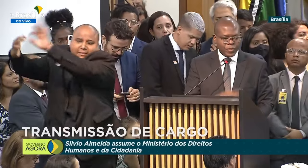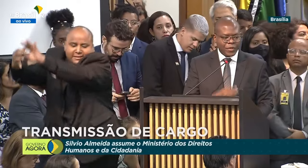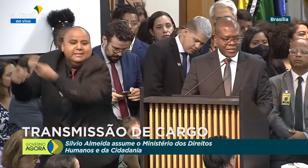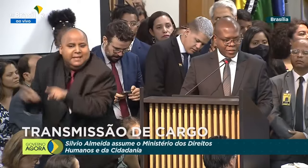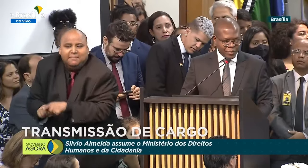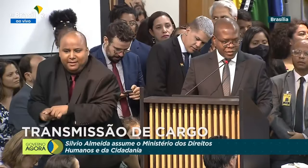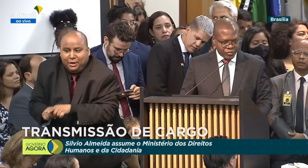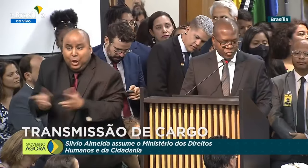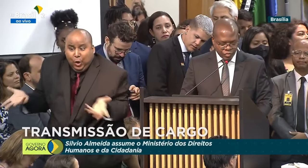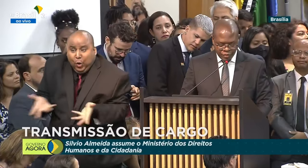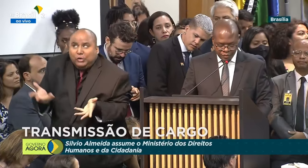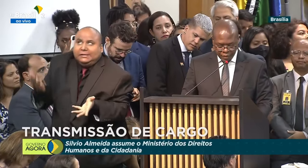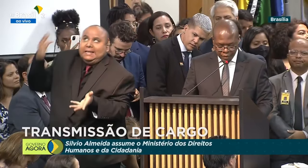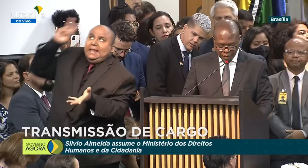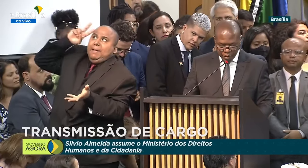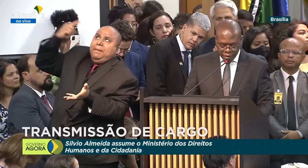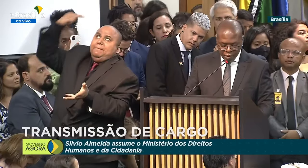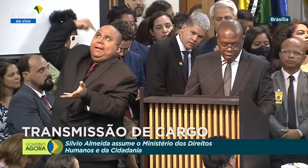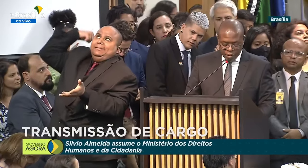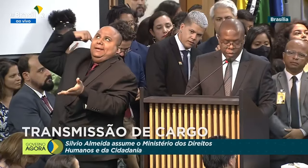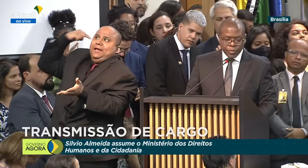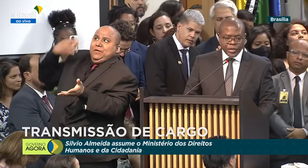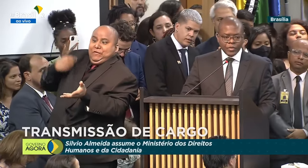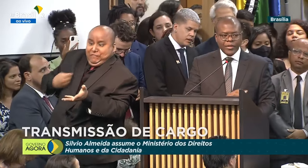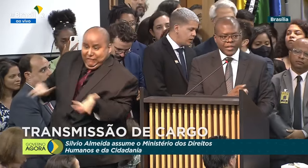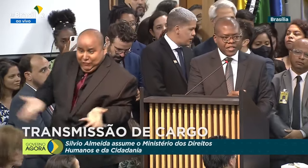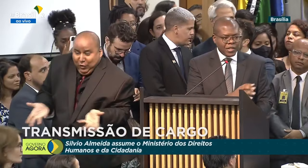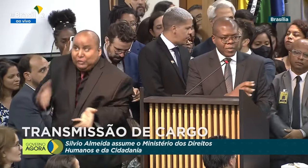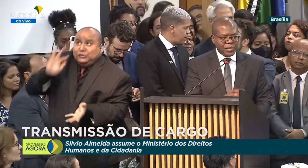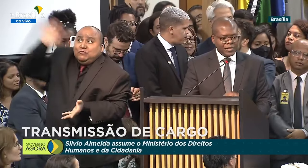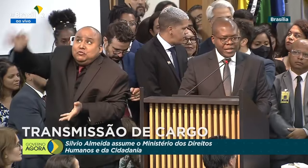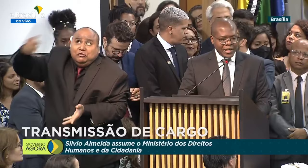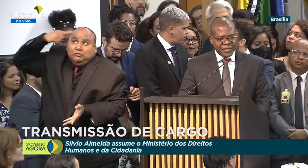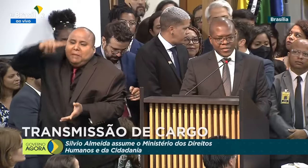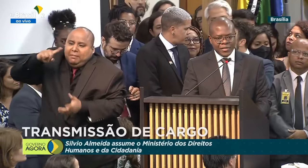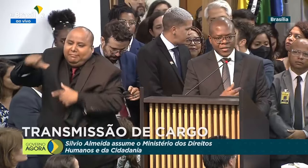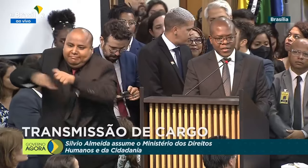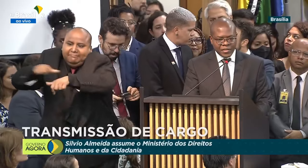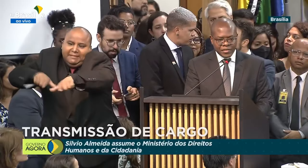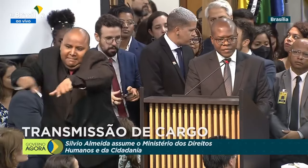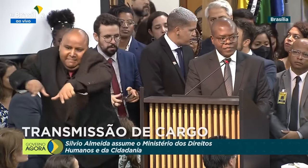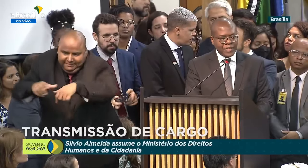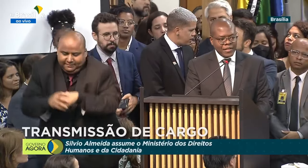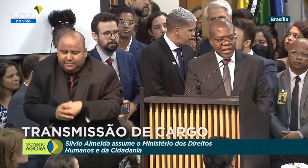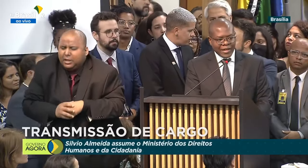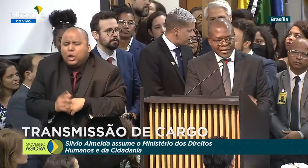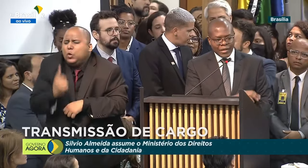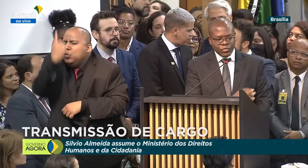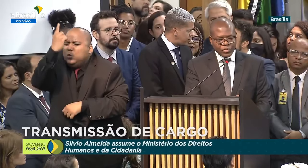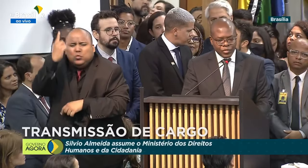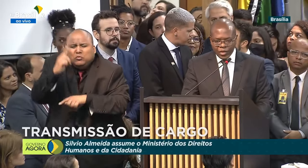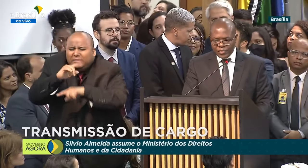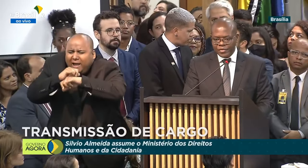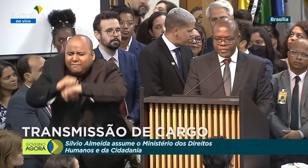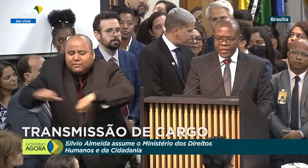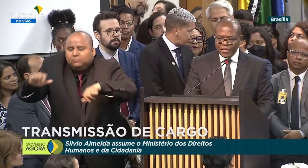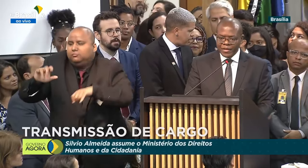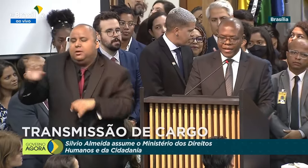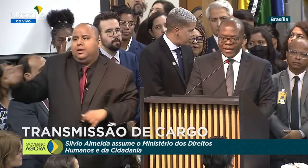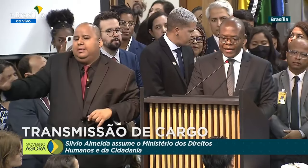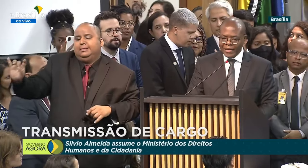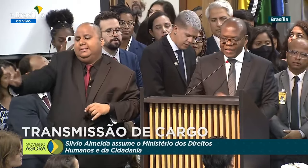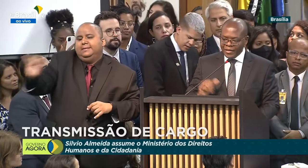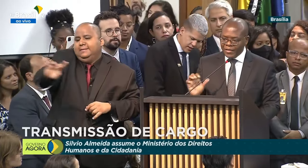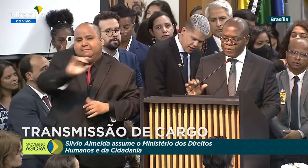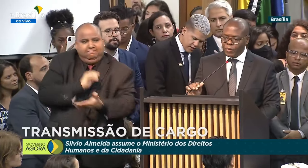vivendo nesse momento passado presente e futuro portanto eu quero que deixar uma mensagem se dirige a cada um de nós